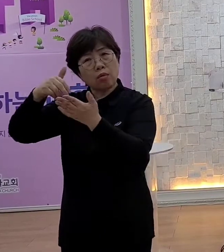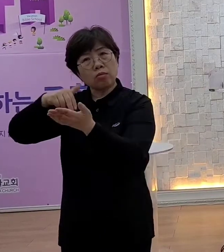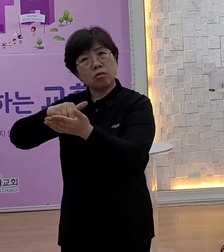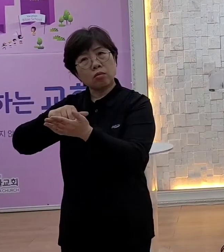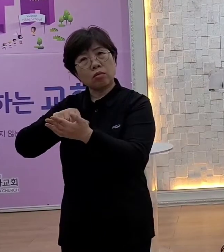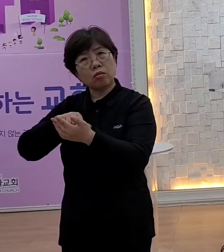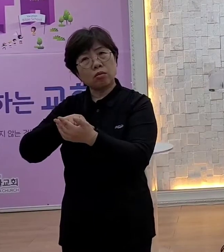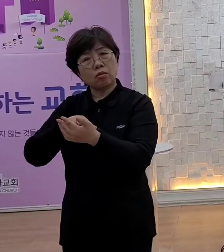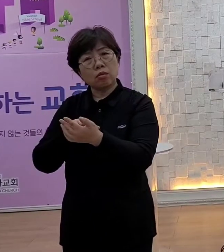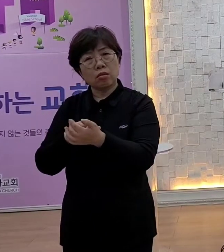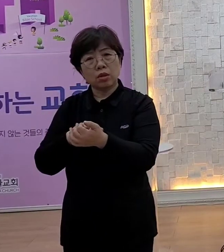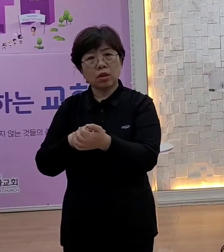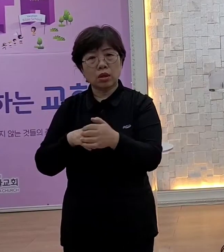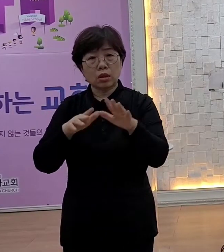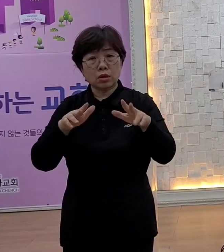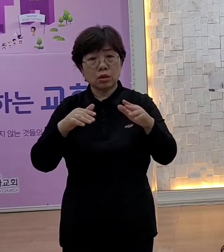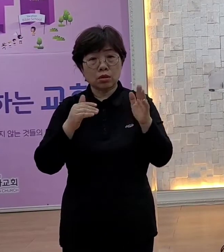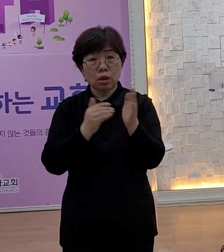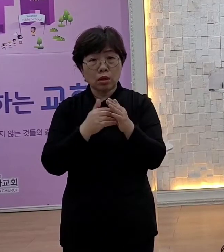말이죠.